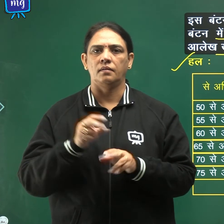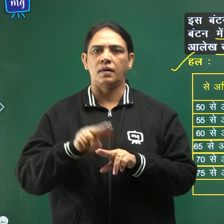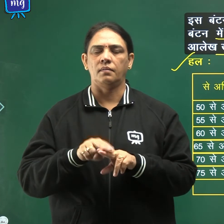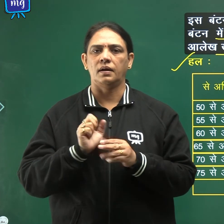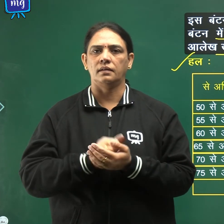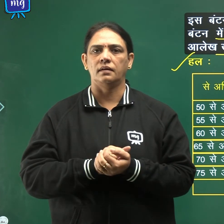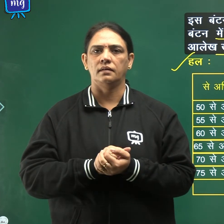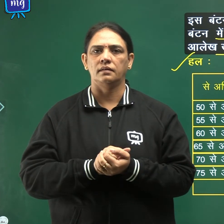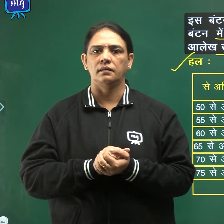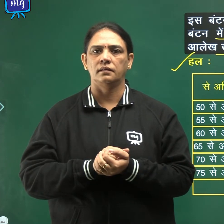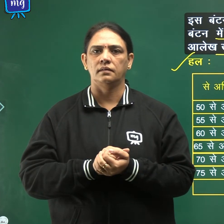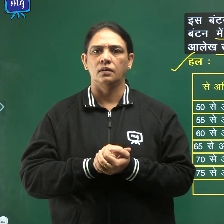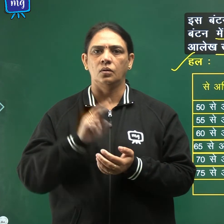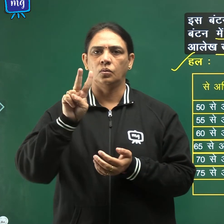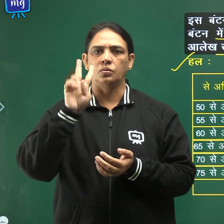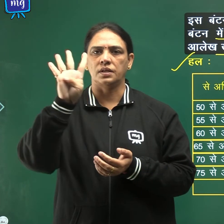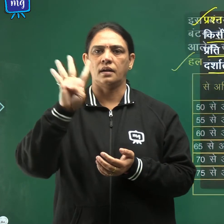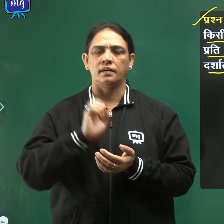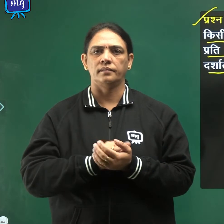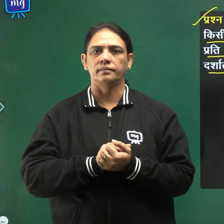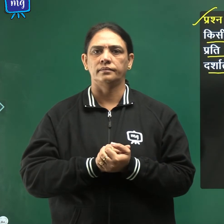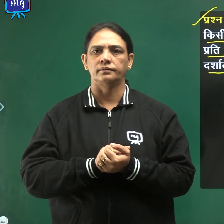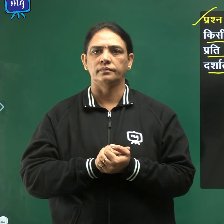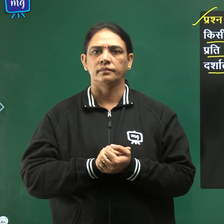बारंबारता 24,